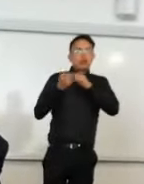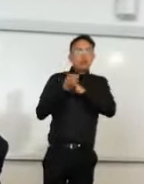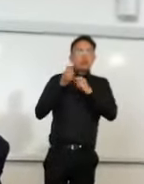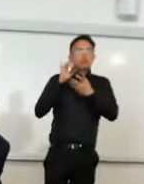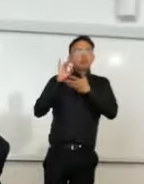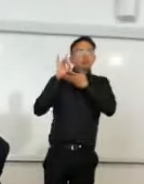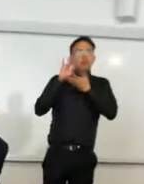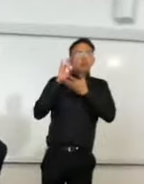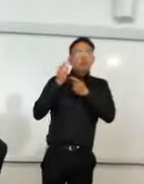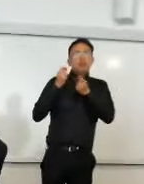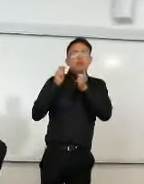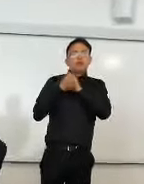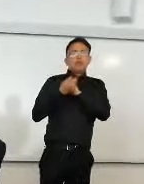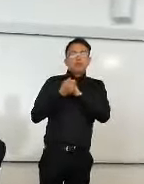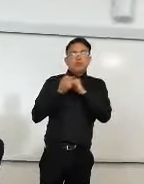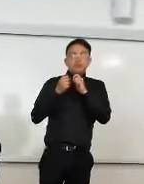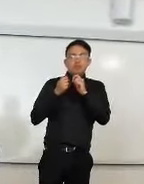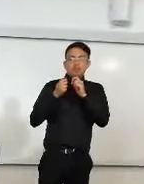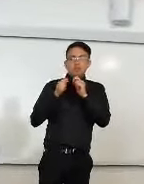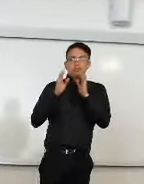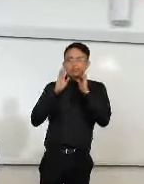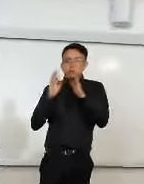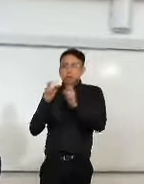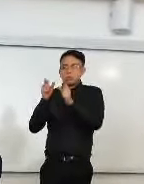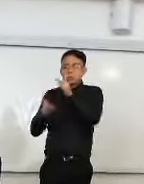otras formas de atención.